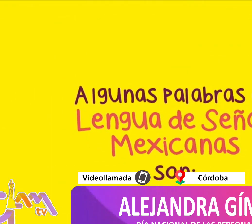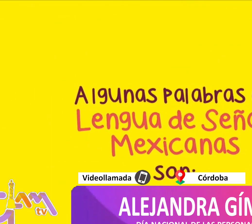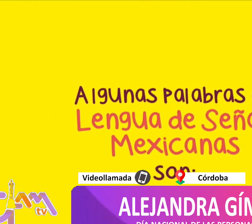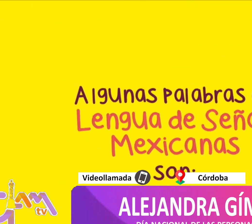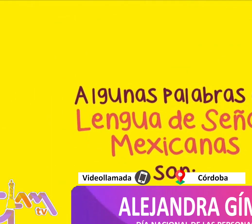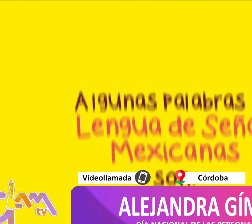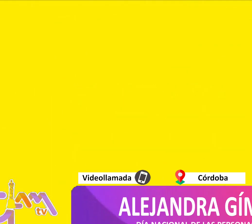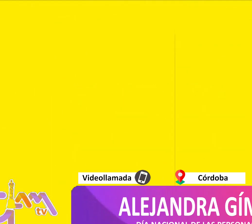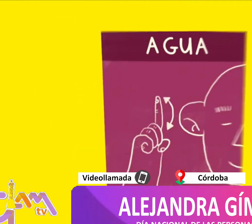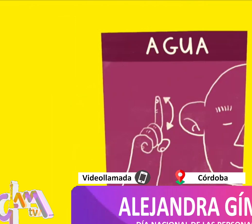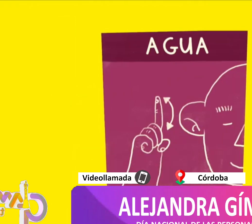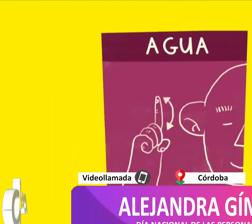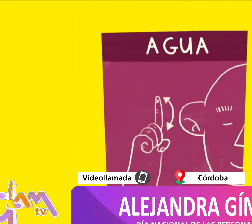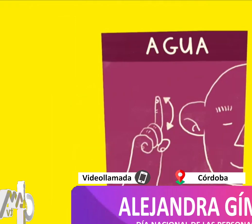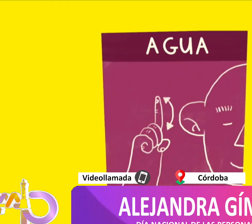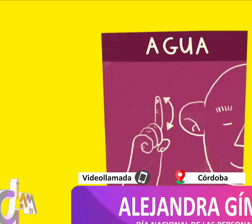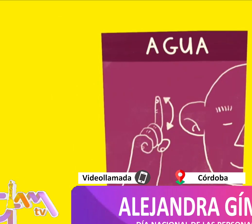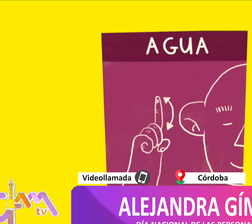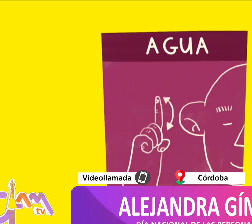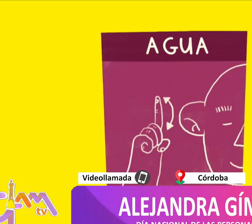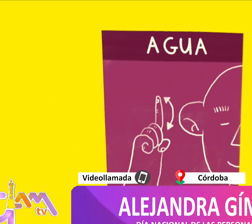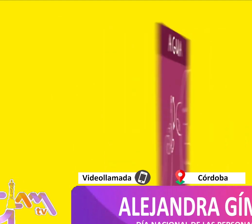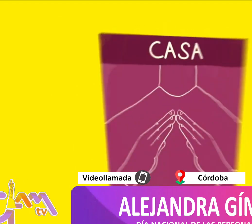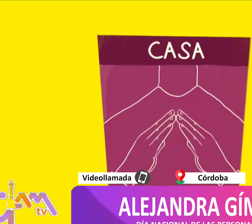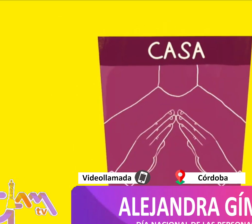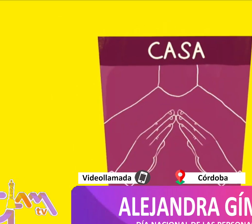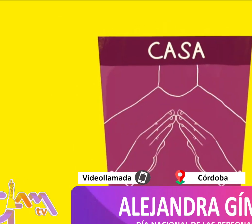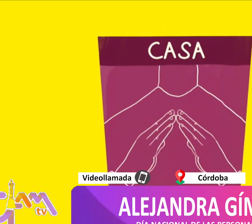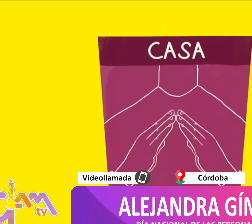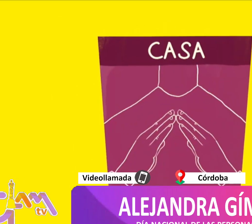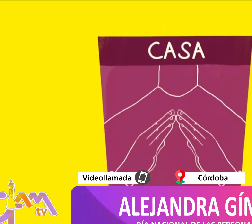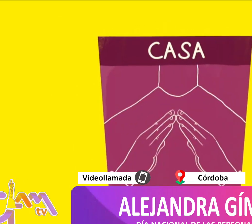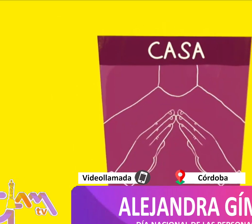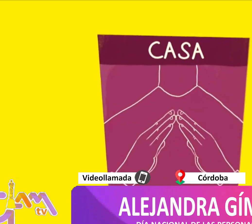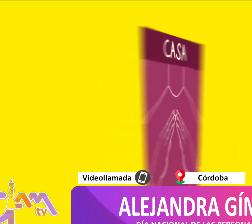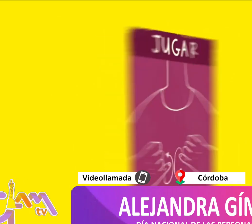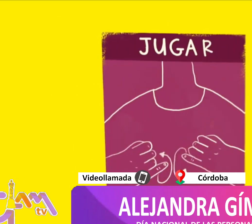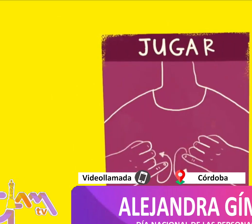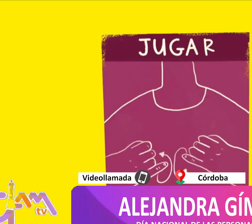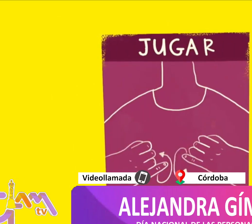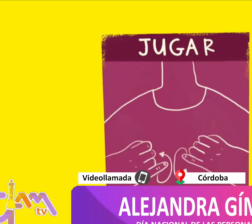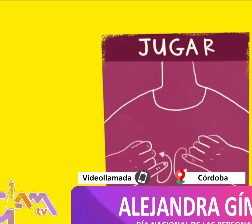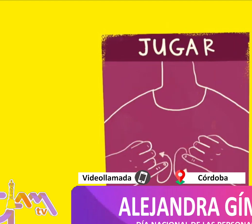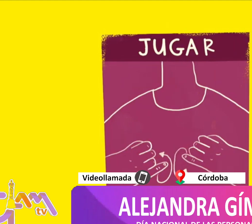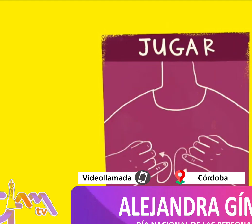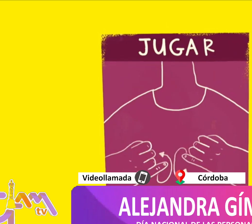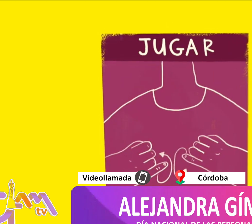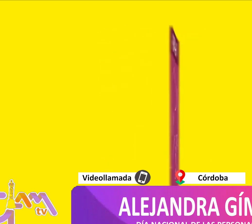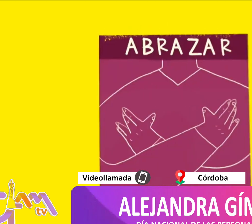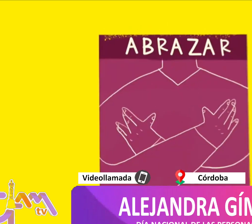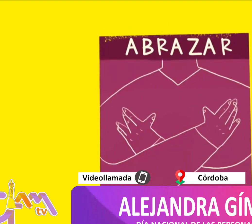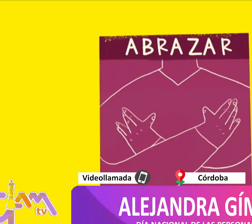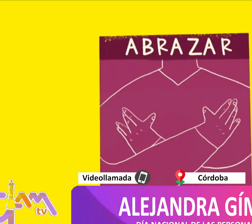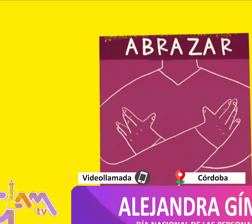Sí, Es un número sí, es mucho. bastante importante, que la verdad no tomamos conciencia, creo, lo que por ahí tenemos un